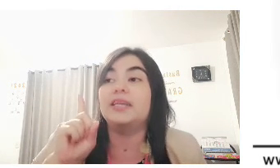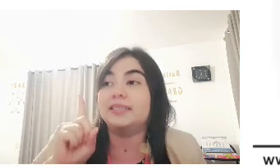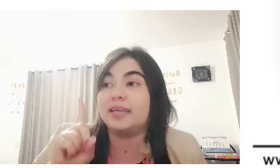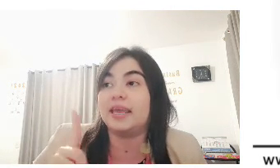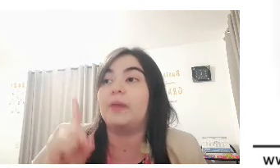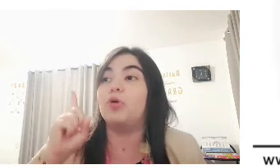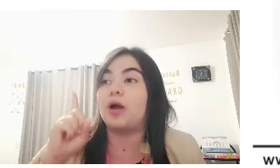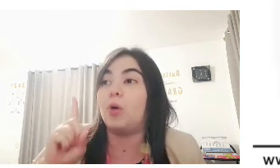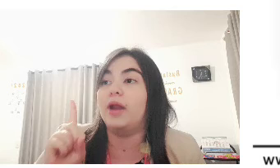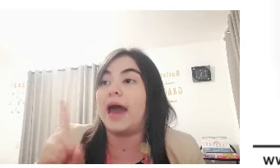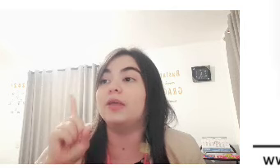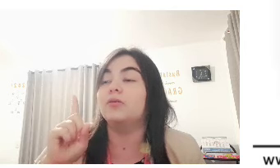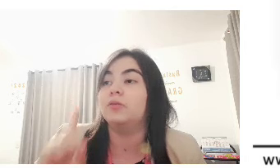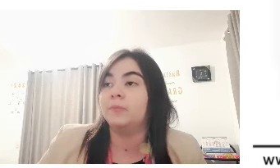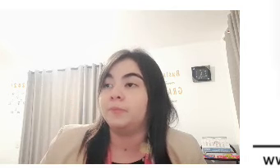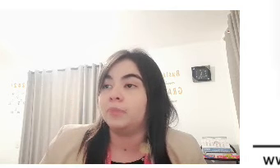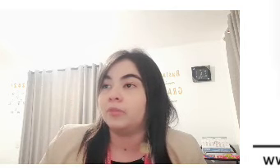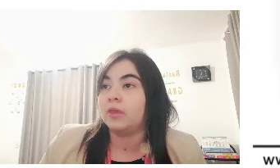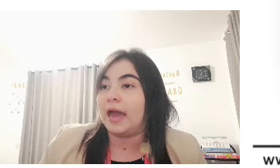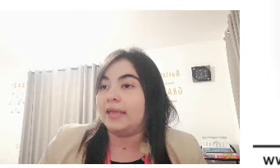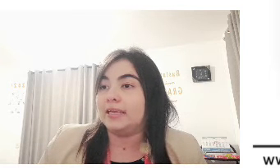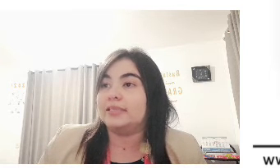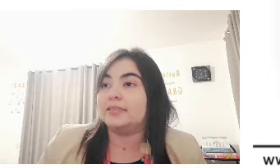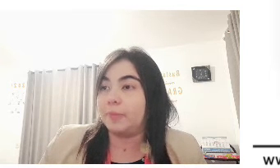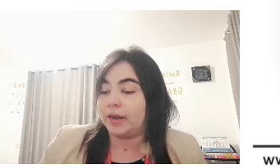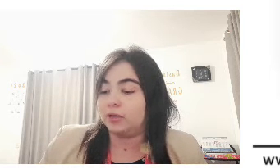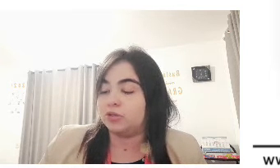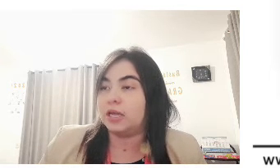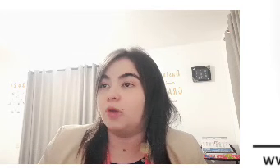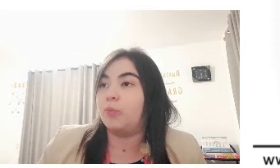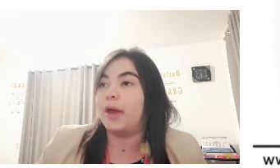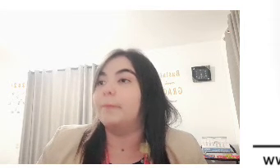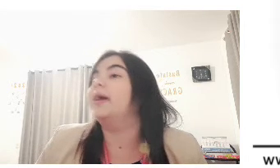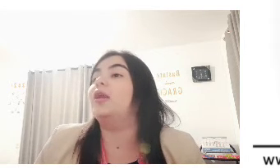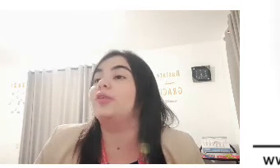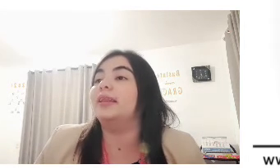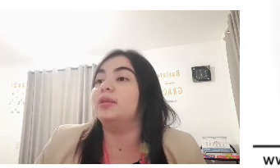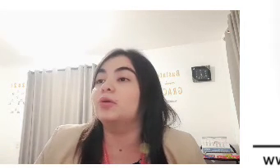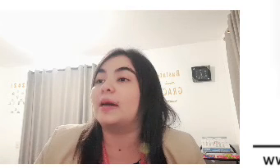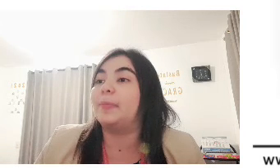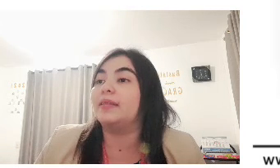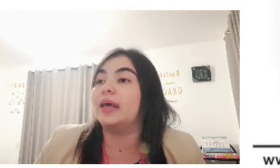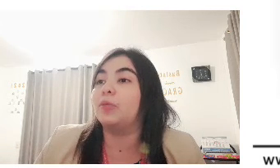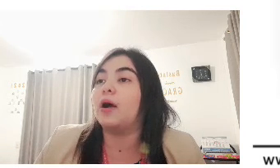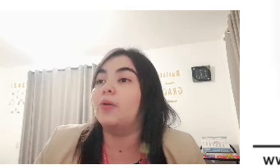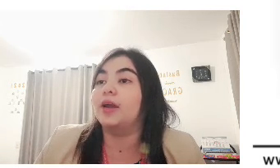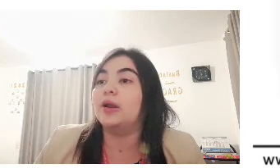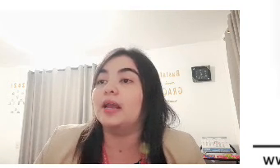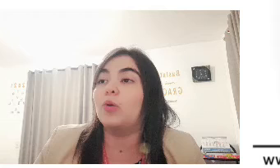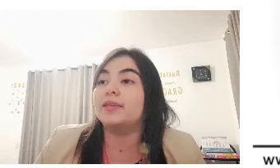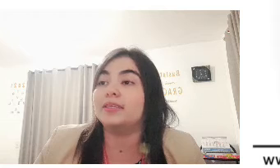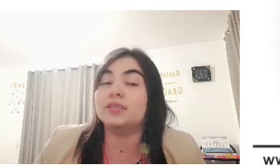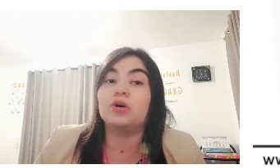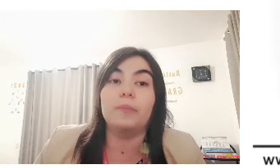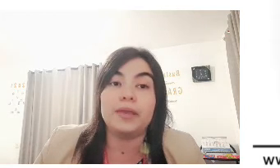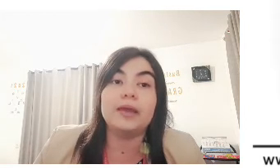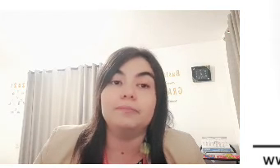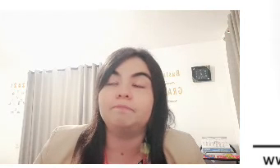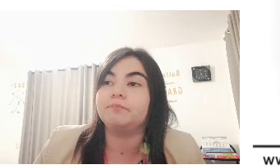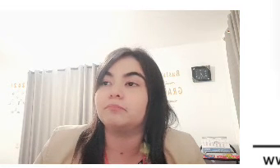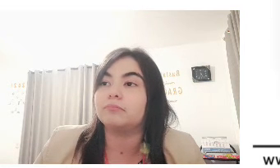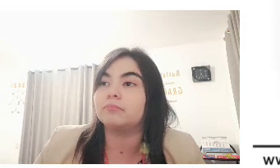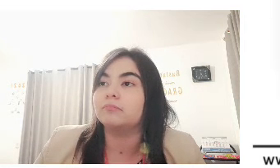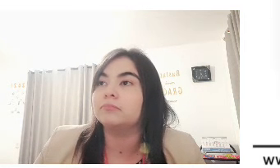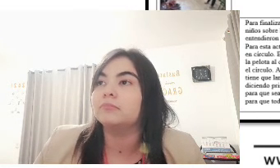en eso, en enseñar vocabulario. Ahí está para que ustedes lo puedan ver. El objetivo es aprender vocabulario en lengua de señas